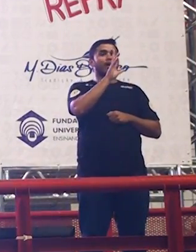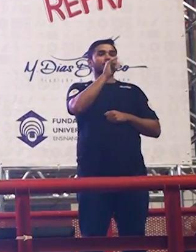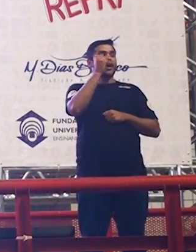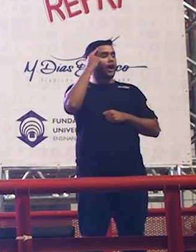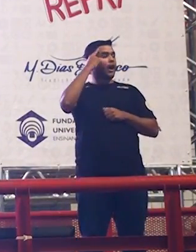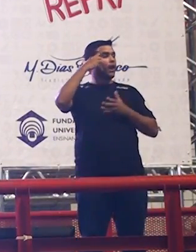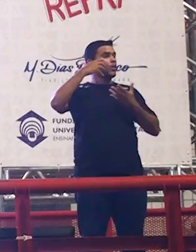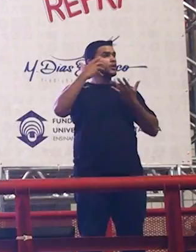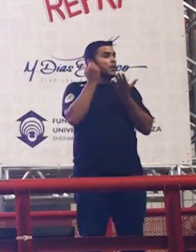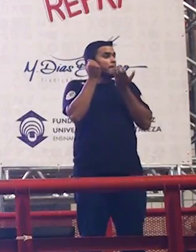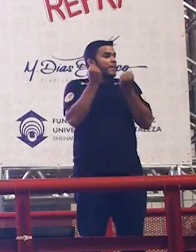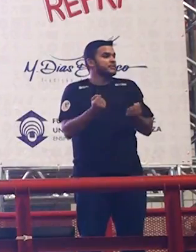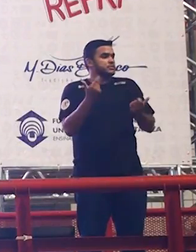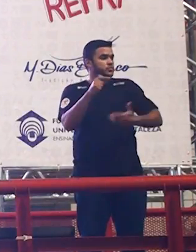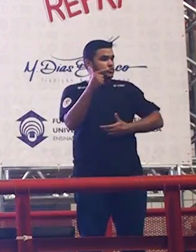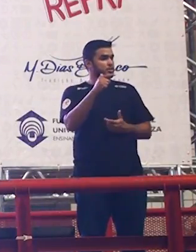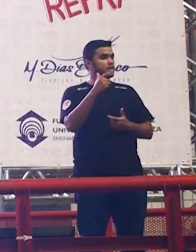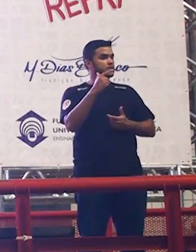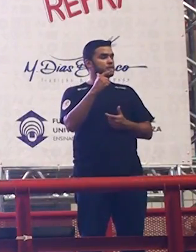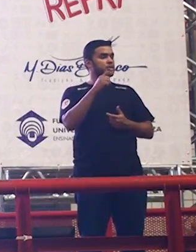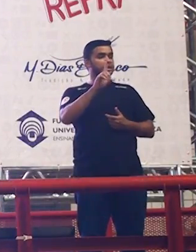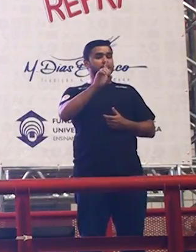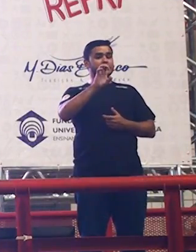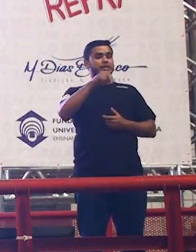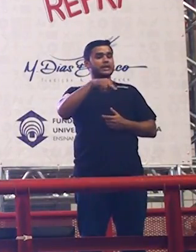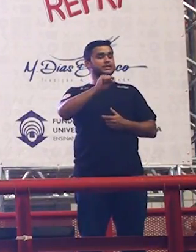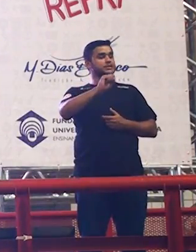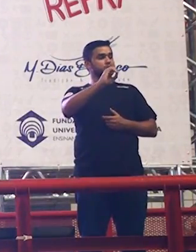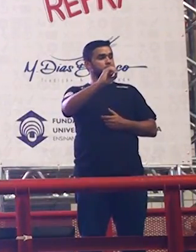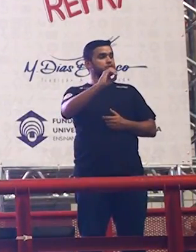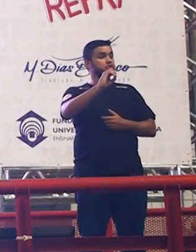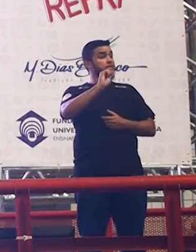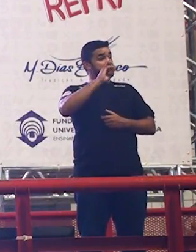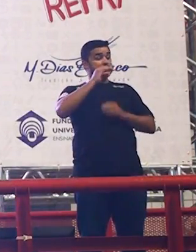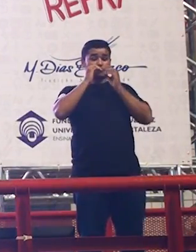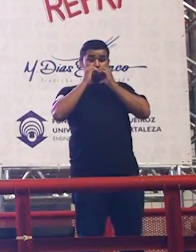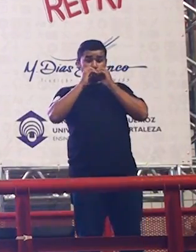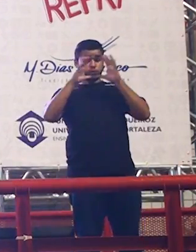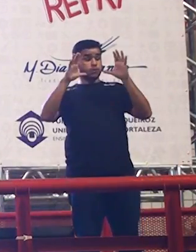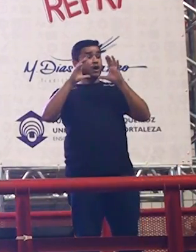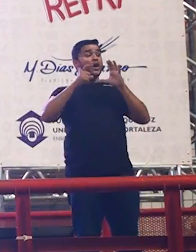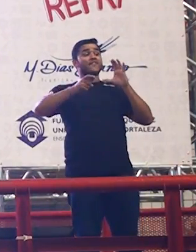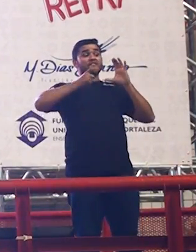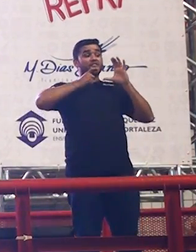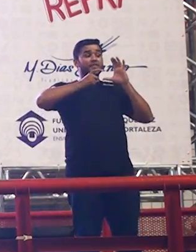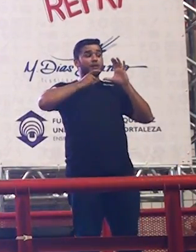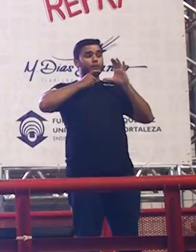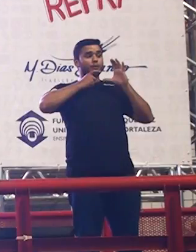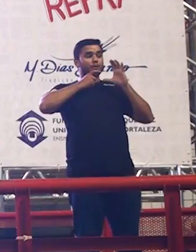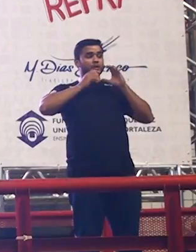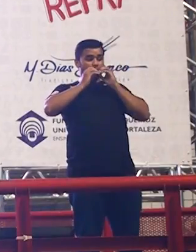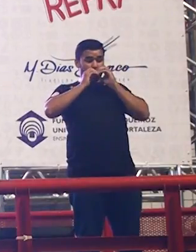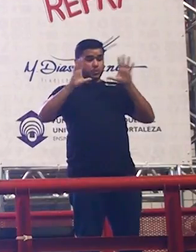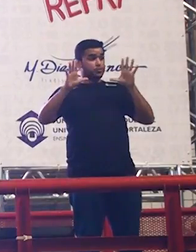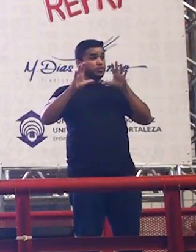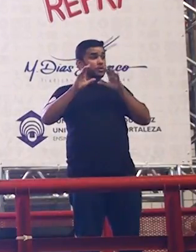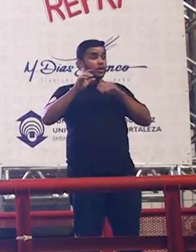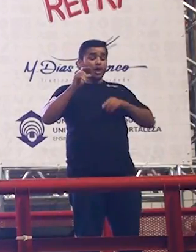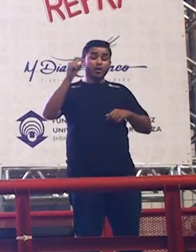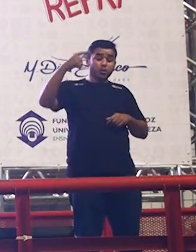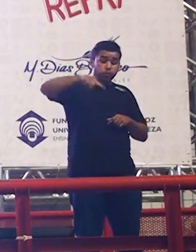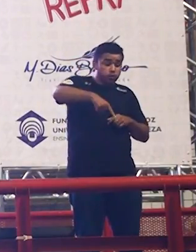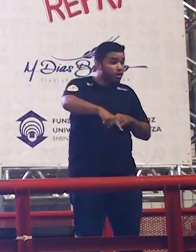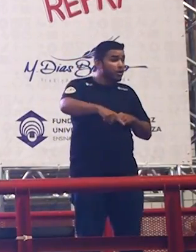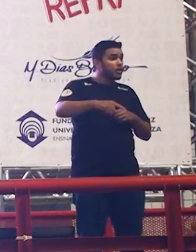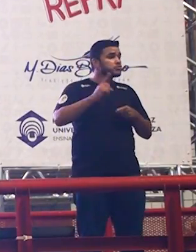ar é mais denso, a pressão sobre a região é maior. Não é isso que vocês viram? Se eu aumento a latitude, eu estou no